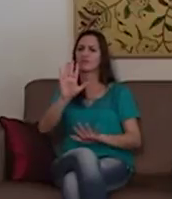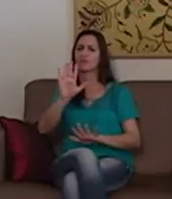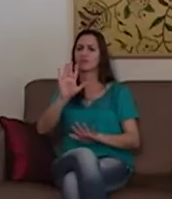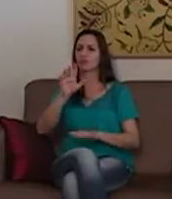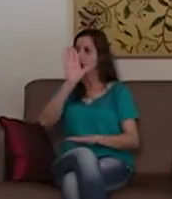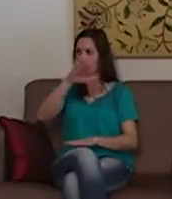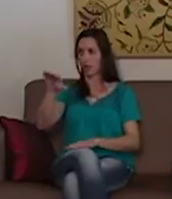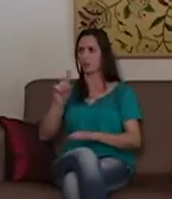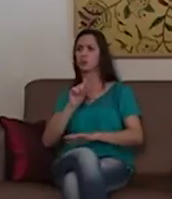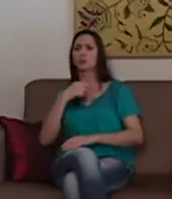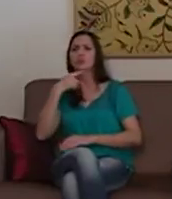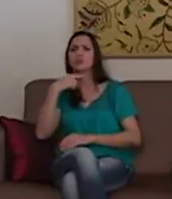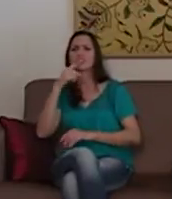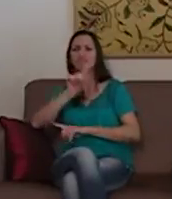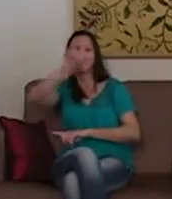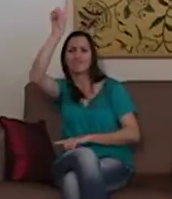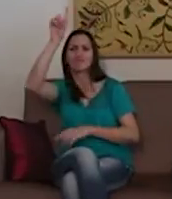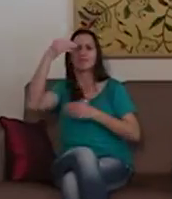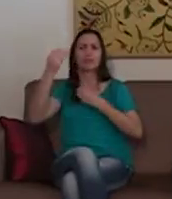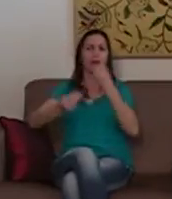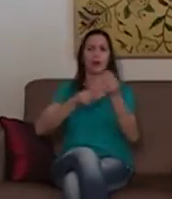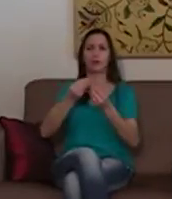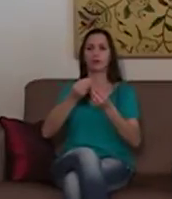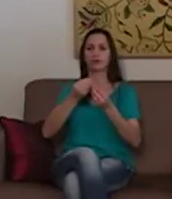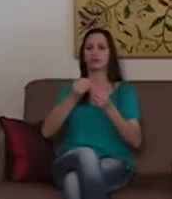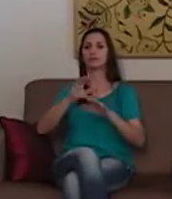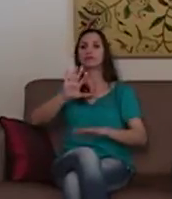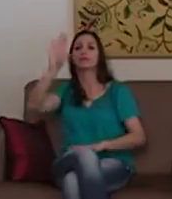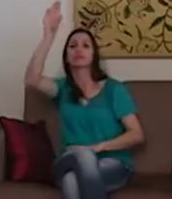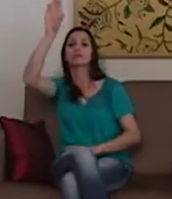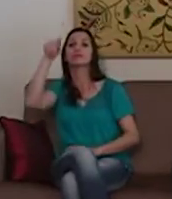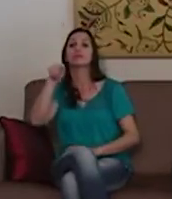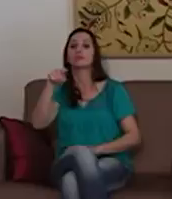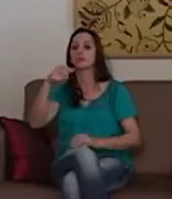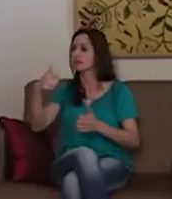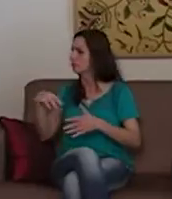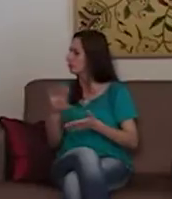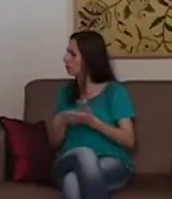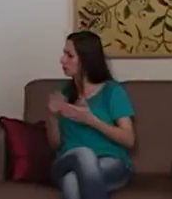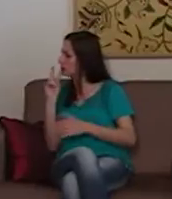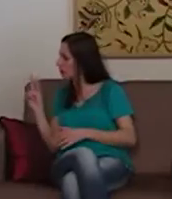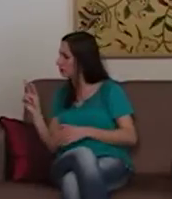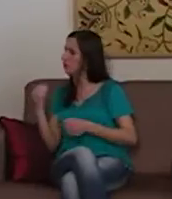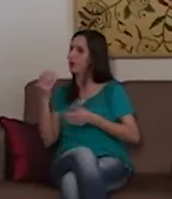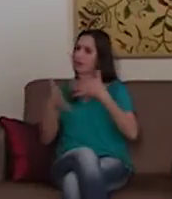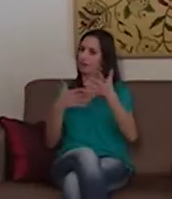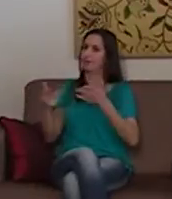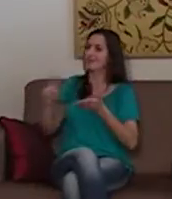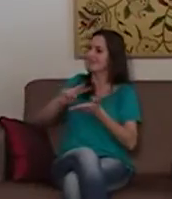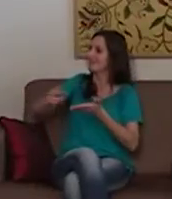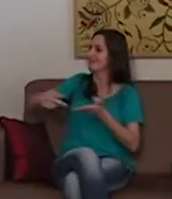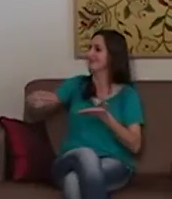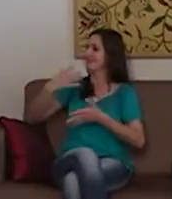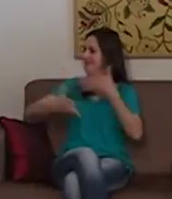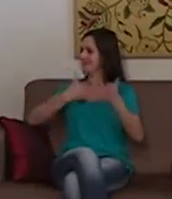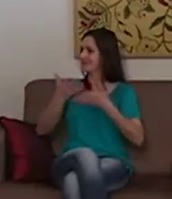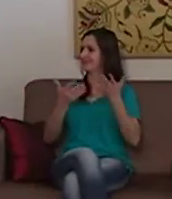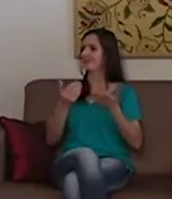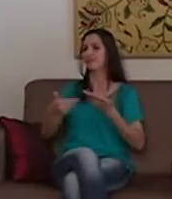sinalizando. Caso eles tenham alguma dúvida em relação ao sinal, eles levantam a mão, e o intérprete faz a tradução e